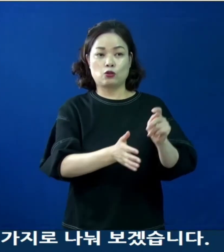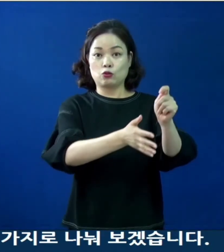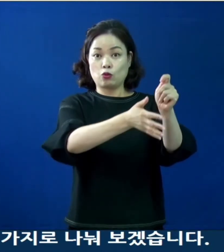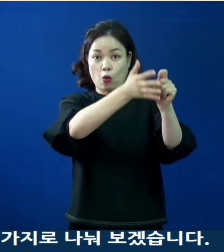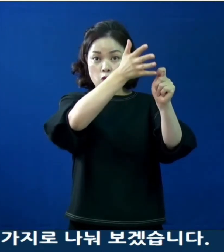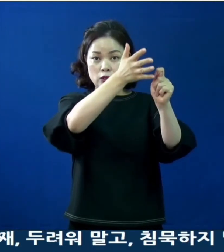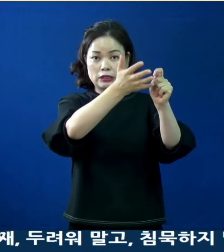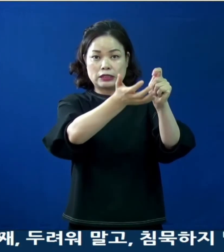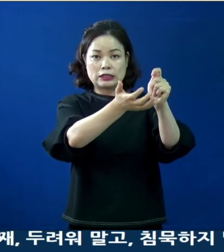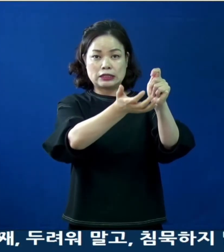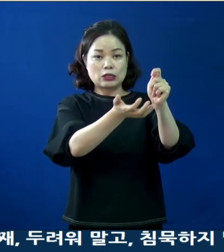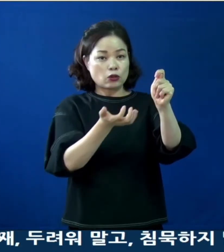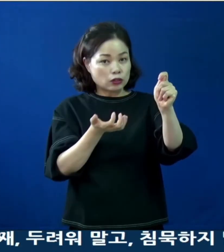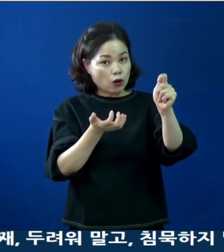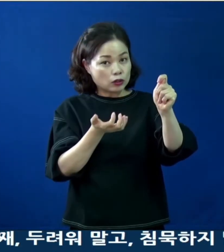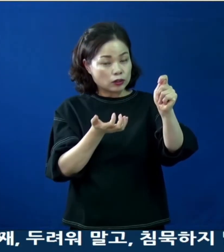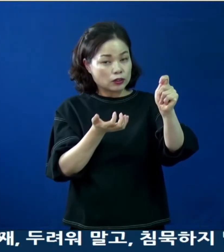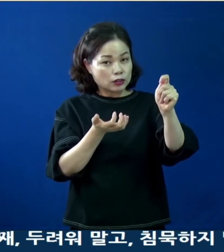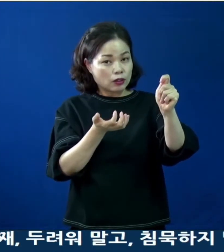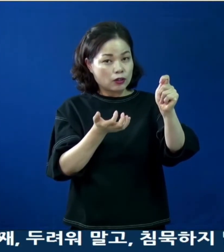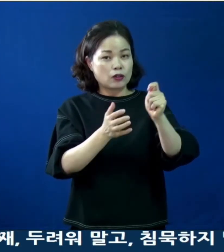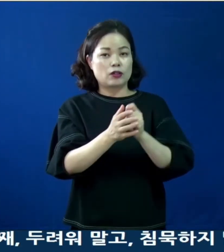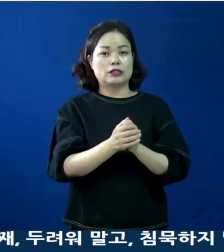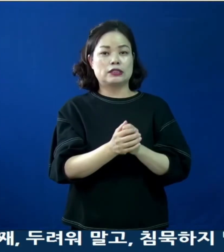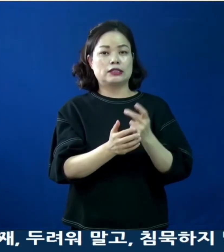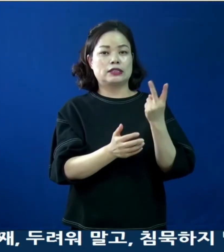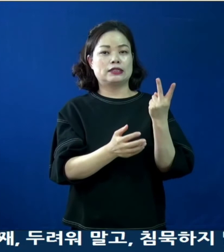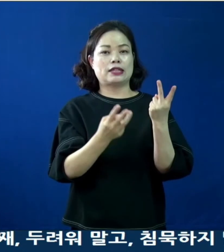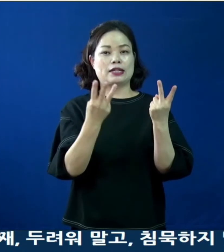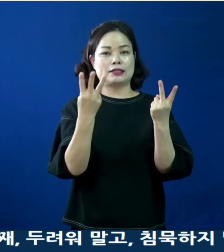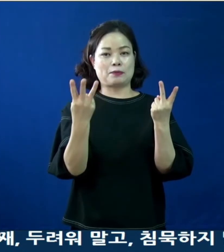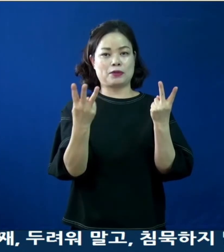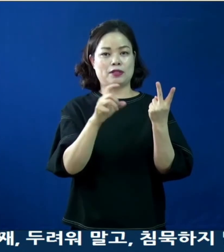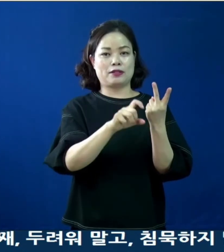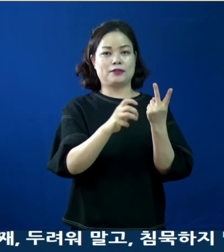고린도 전서 2장 3절 자막 한번 보실까요? 고린도 전서 2장 3절